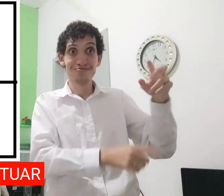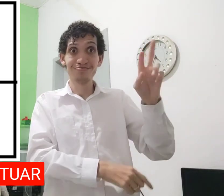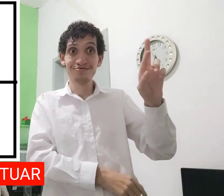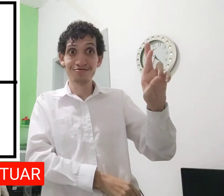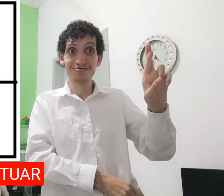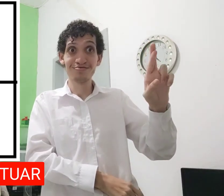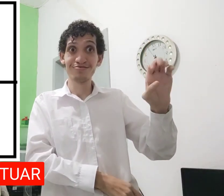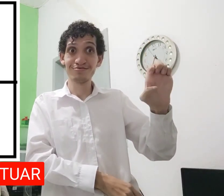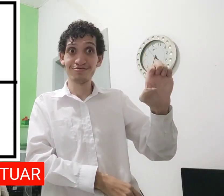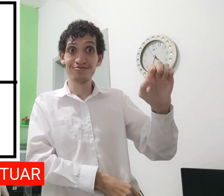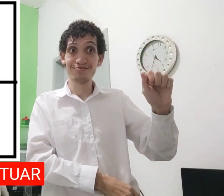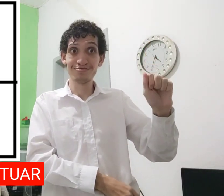o primeiro aqui,